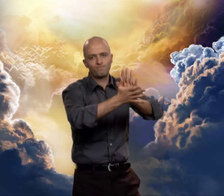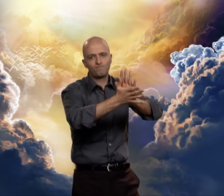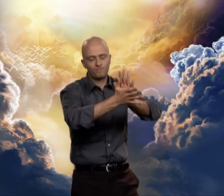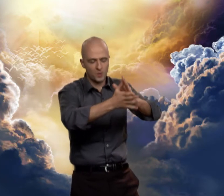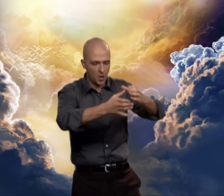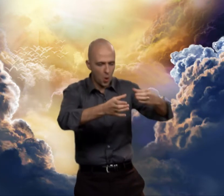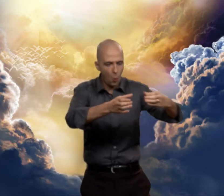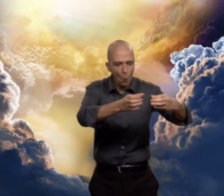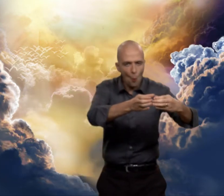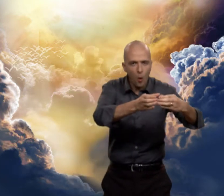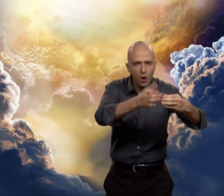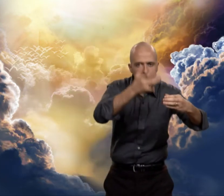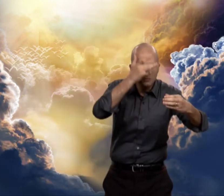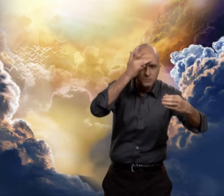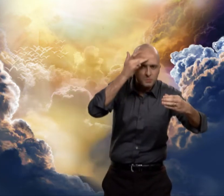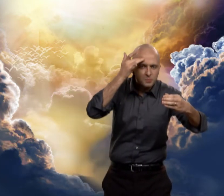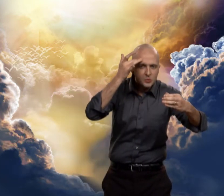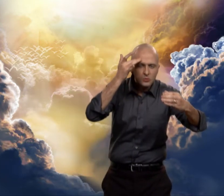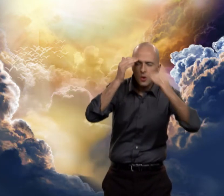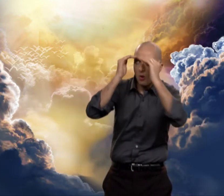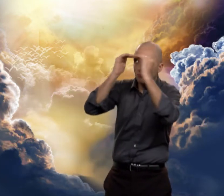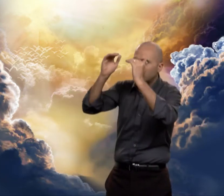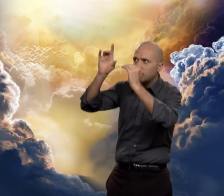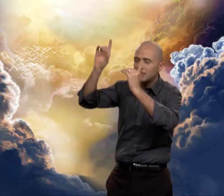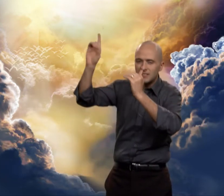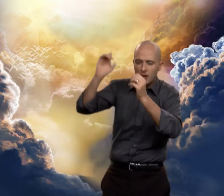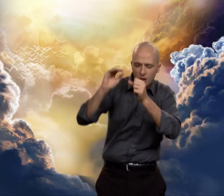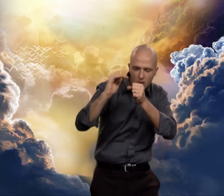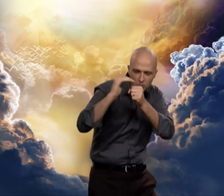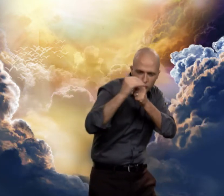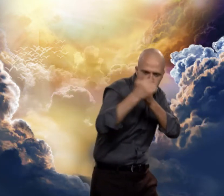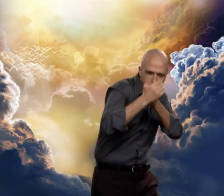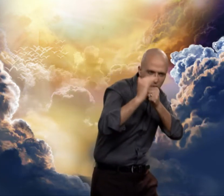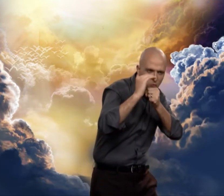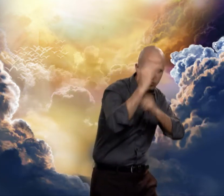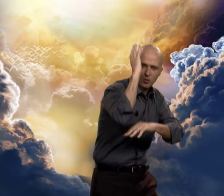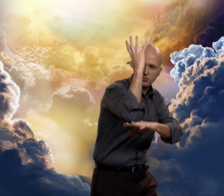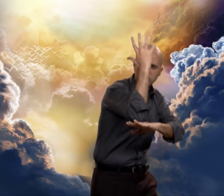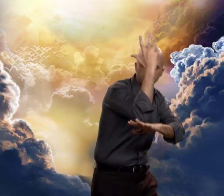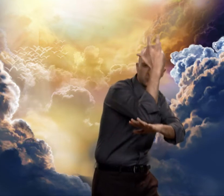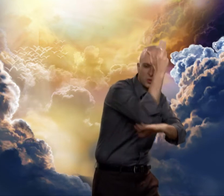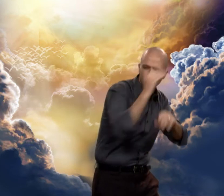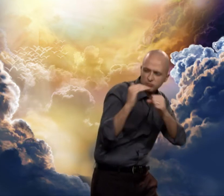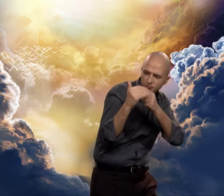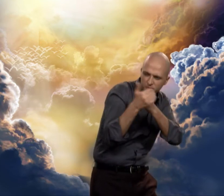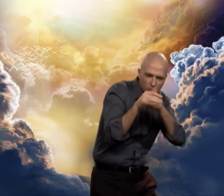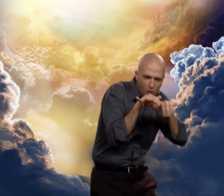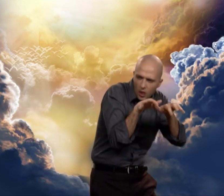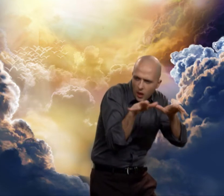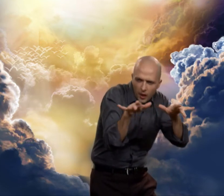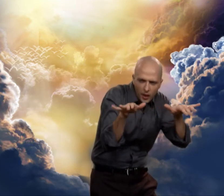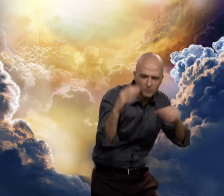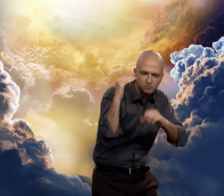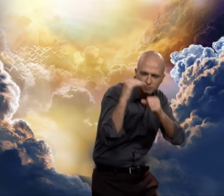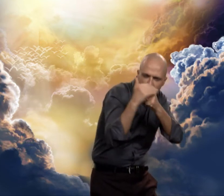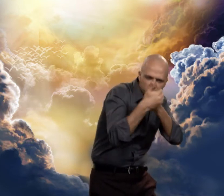e reprovação. O povo de Deus, alguns nas celas das prisões, outros escondidos nas florestas e